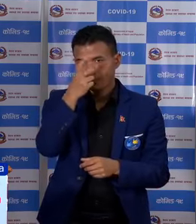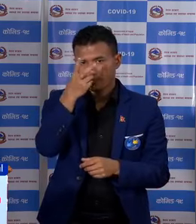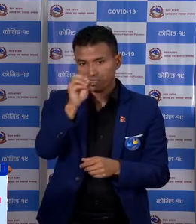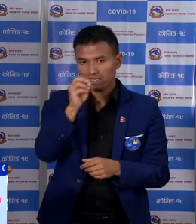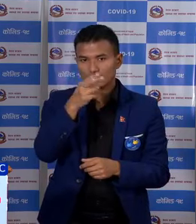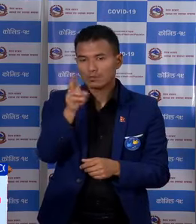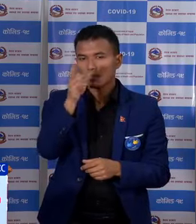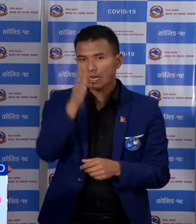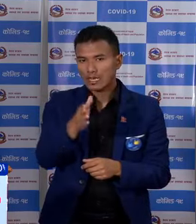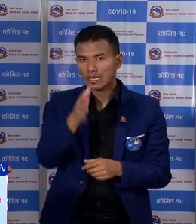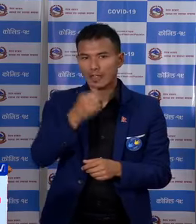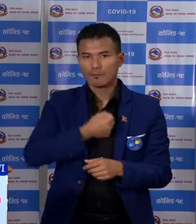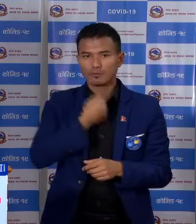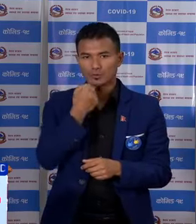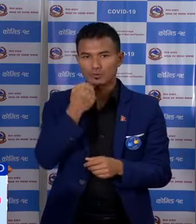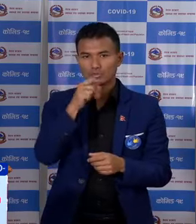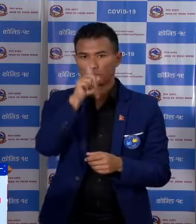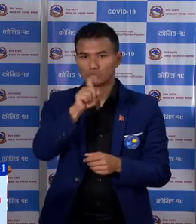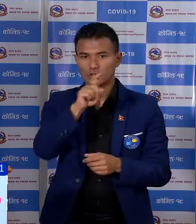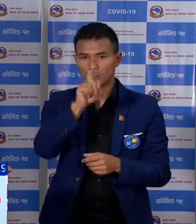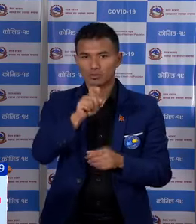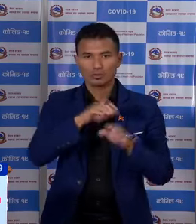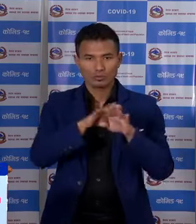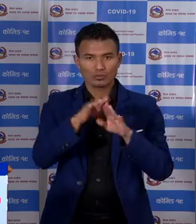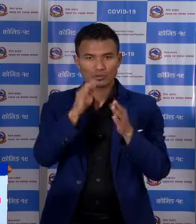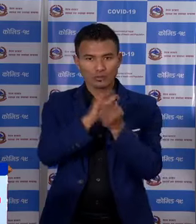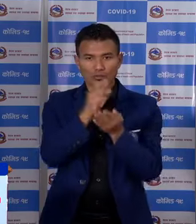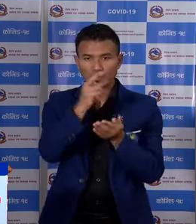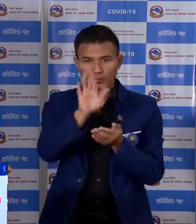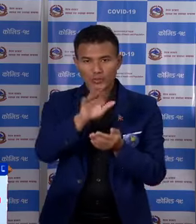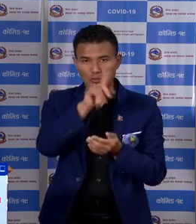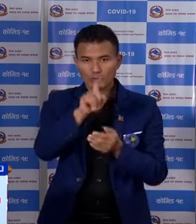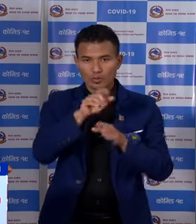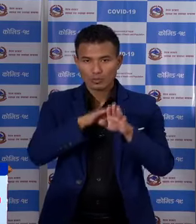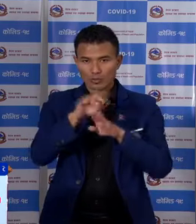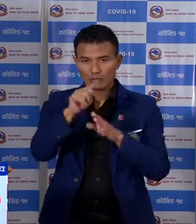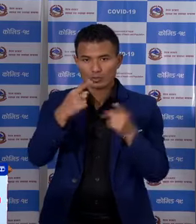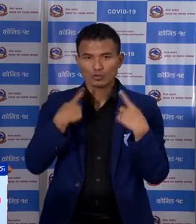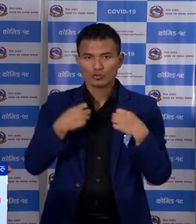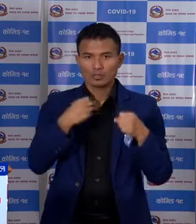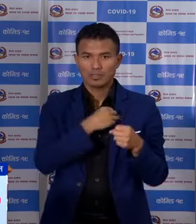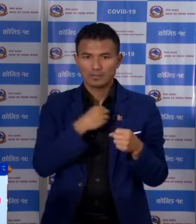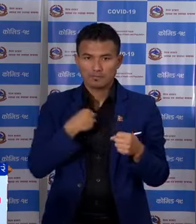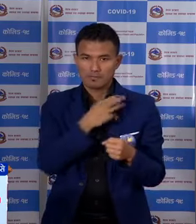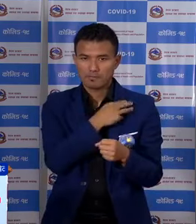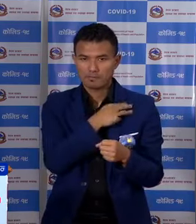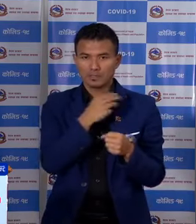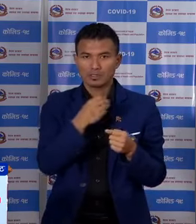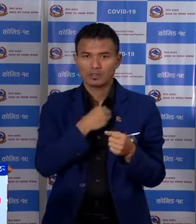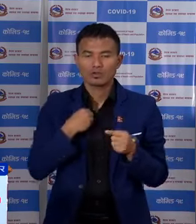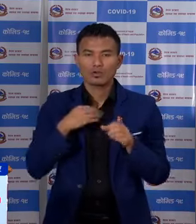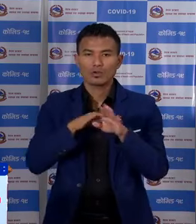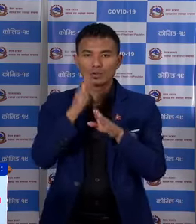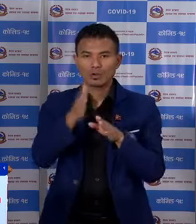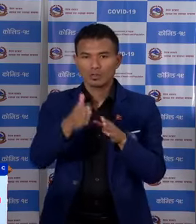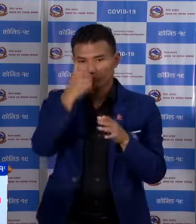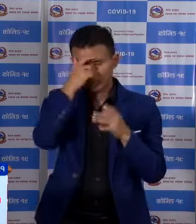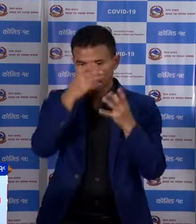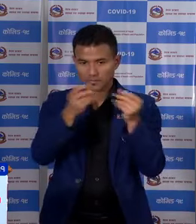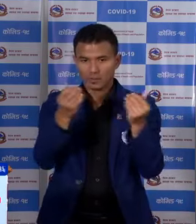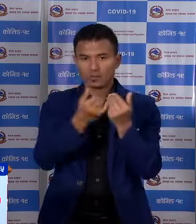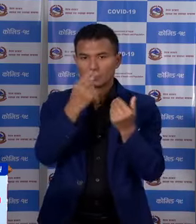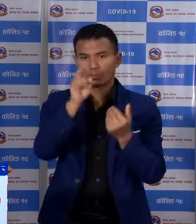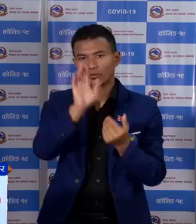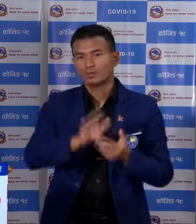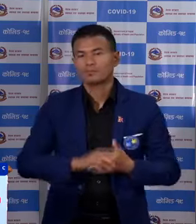जानाले आपनो प्रस्णाहरू राखनो बायको छा जो प्रस्णाहरू को स्वास्थे कर्मी तथा चिकिस्टा करूले सम्भधन गरनों